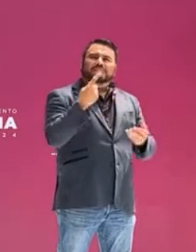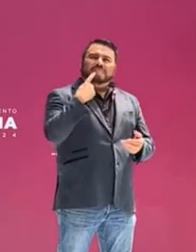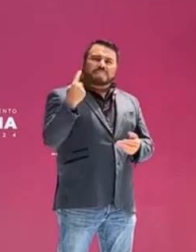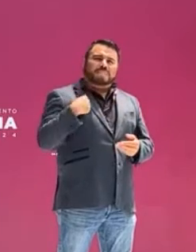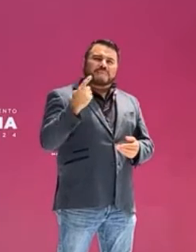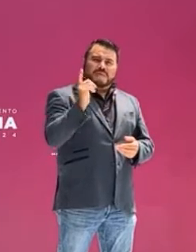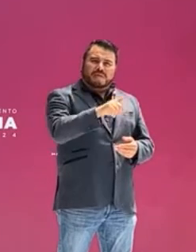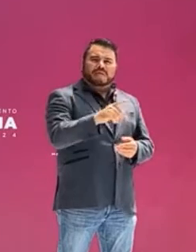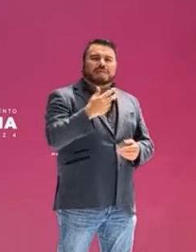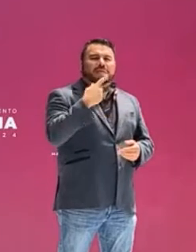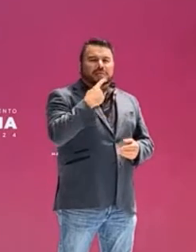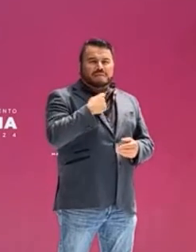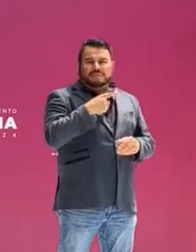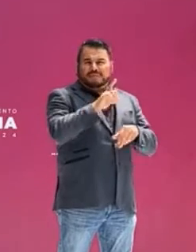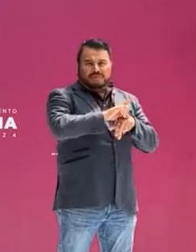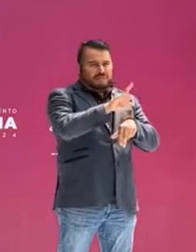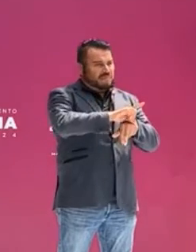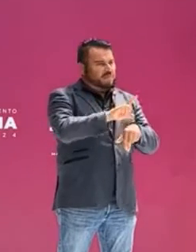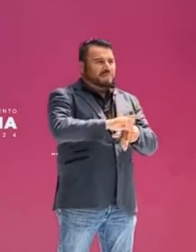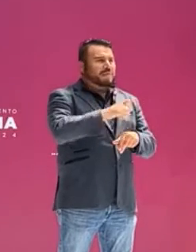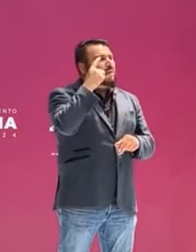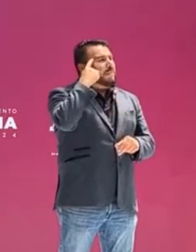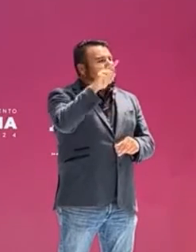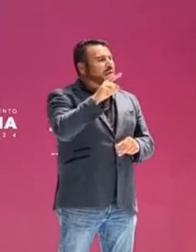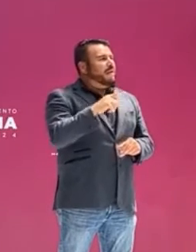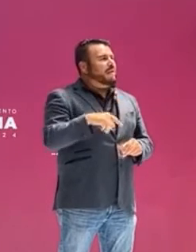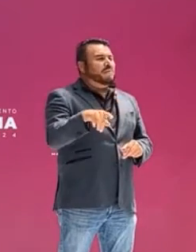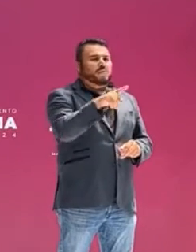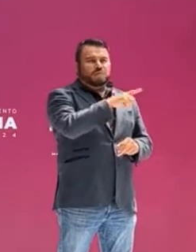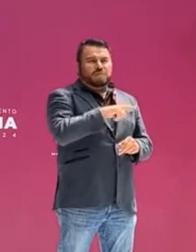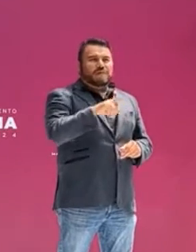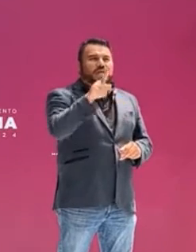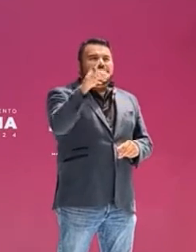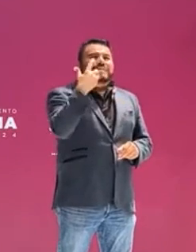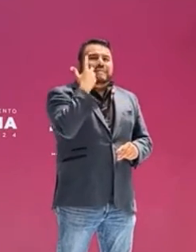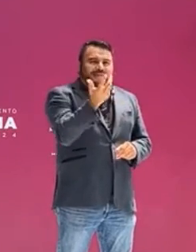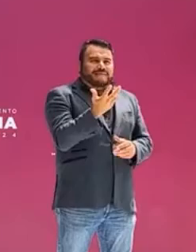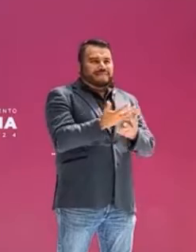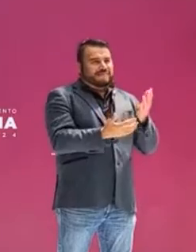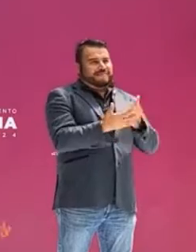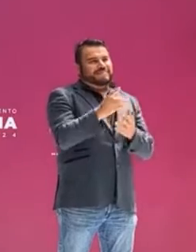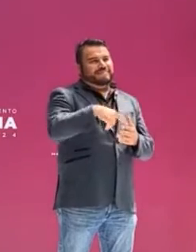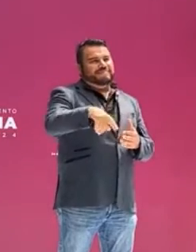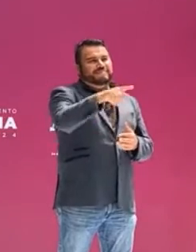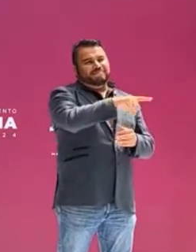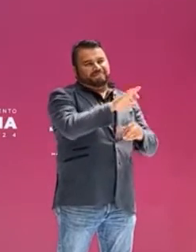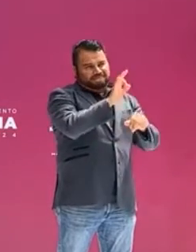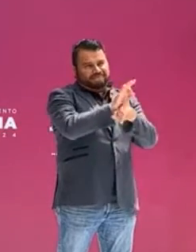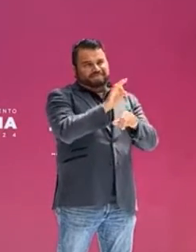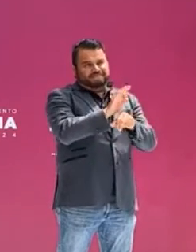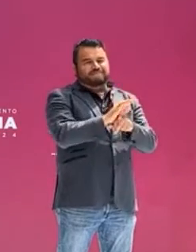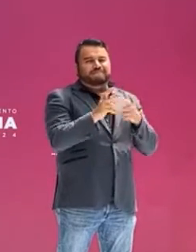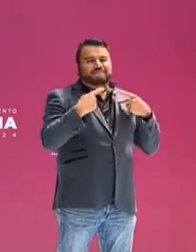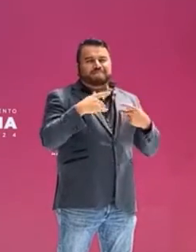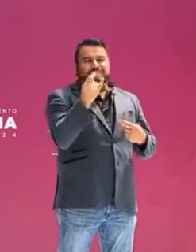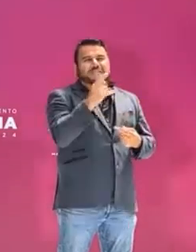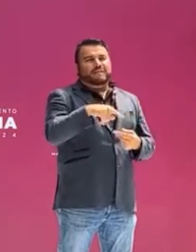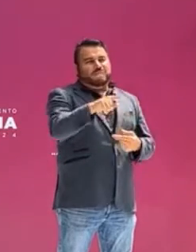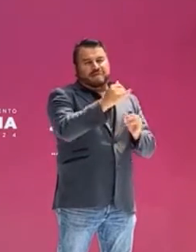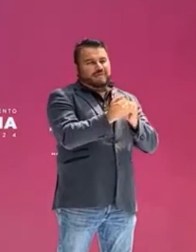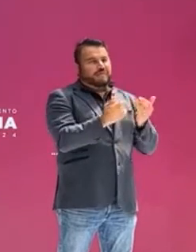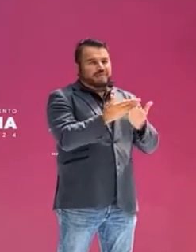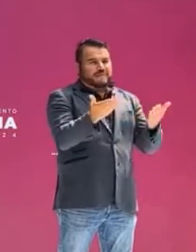orienta todos los días para que su deseo esté al lado de toda la ciudadanía como usted. Así